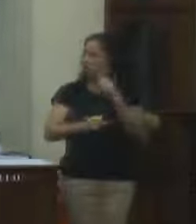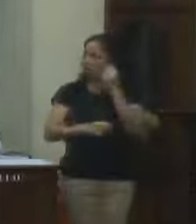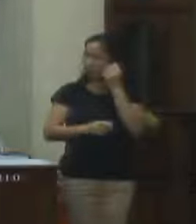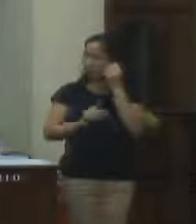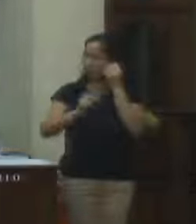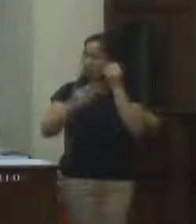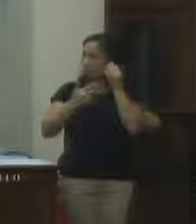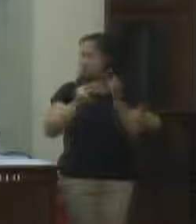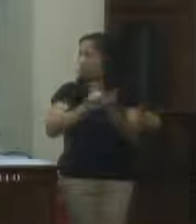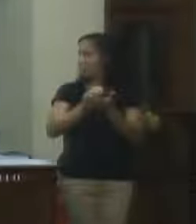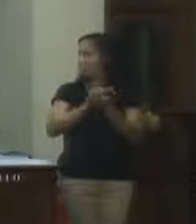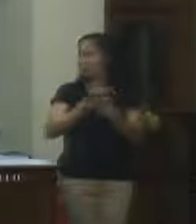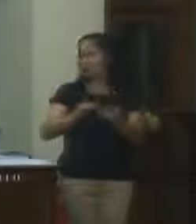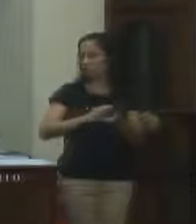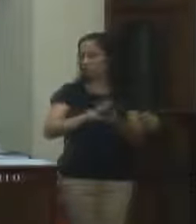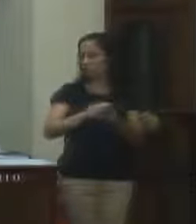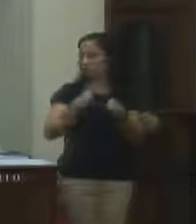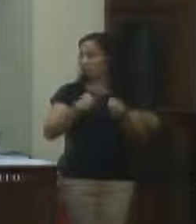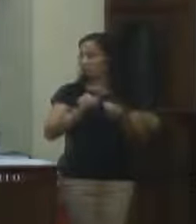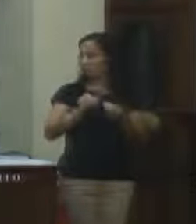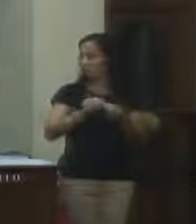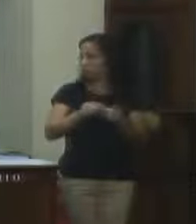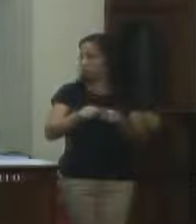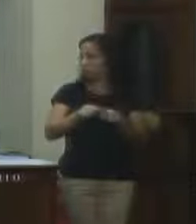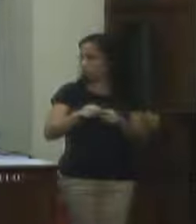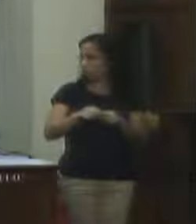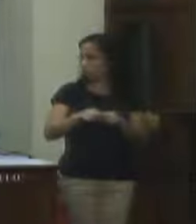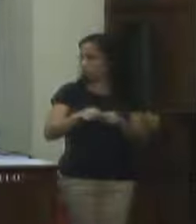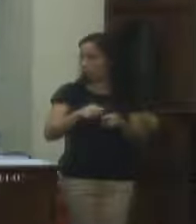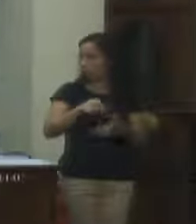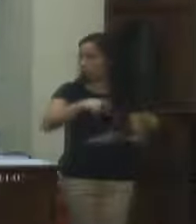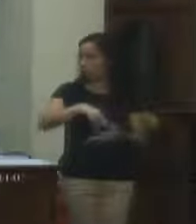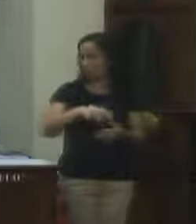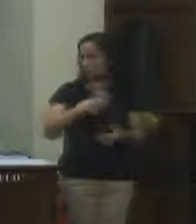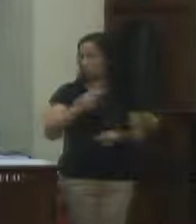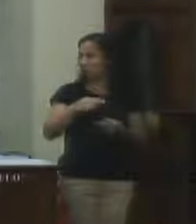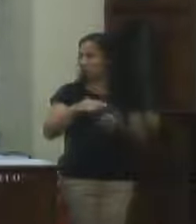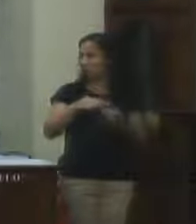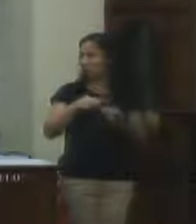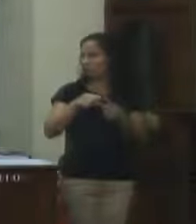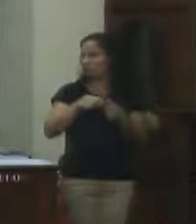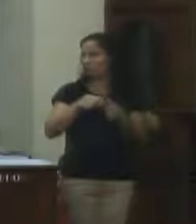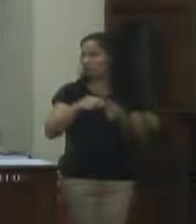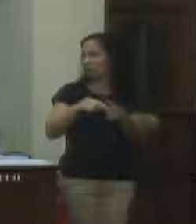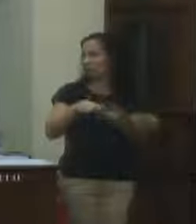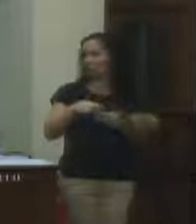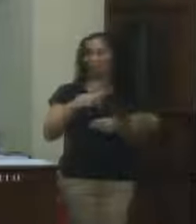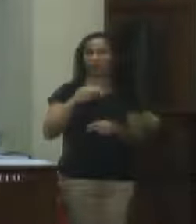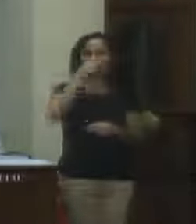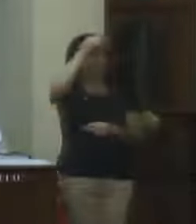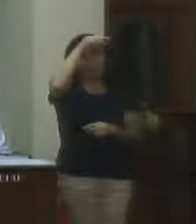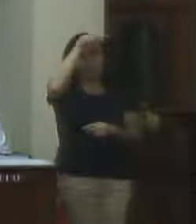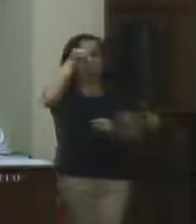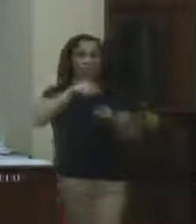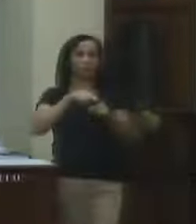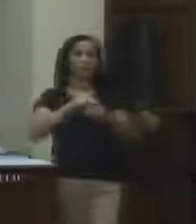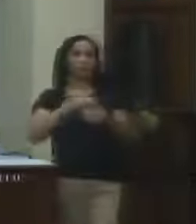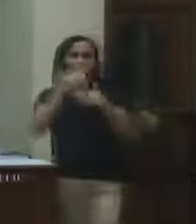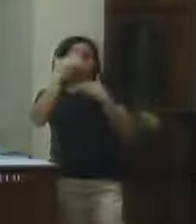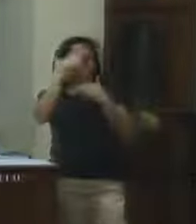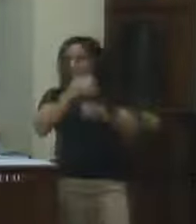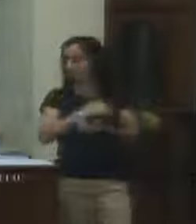ela não foi multada. Então, eu gostaria desses dois requerimentos, dessas duas posições em relação ao Poder Executivo. Obrigado,